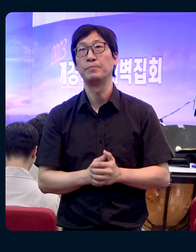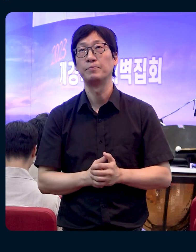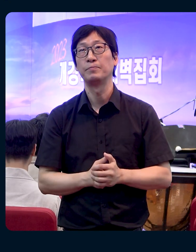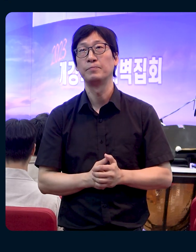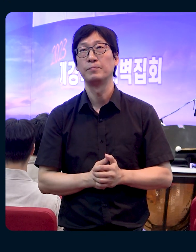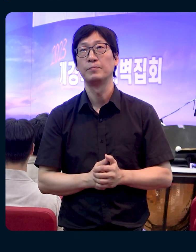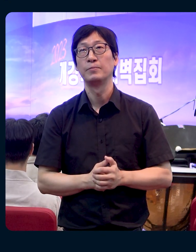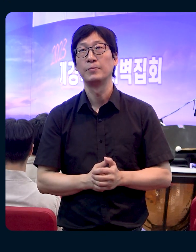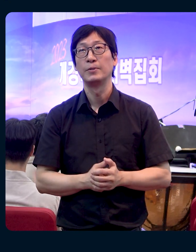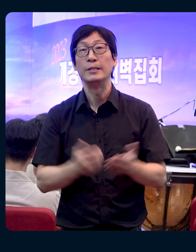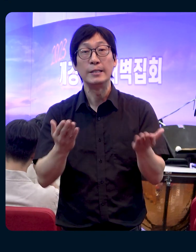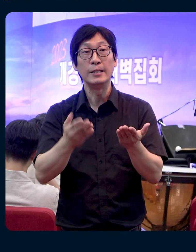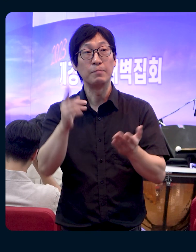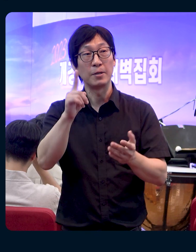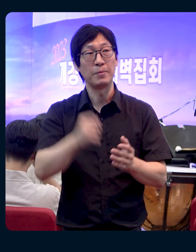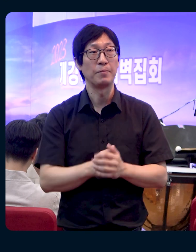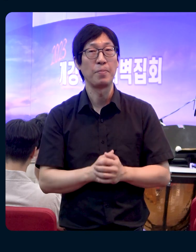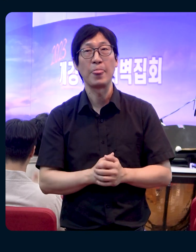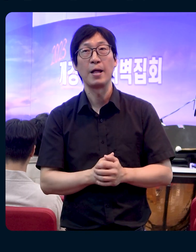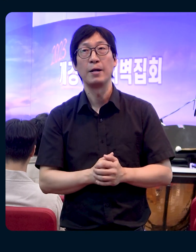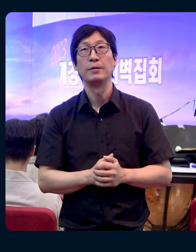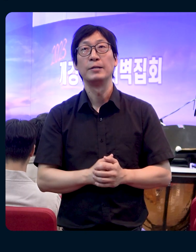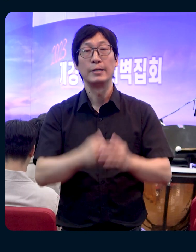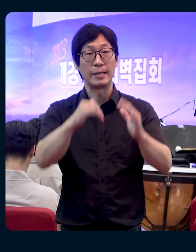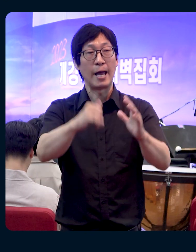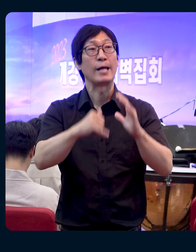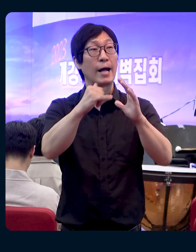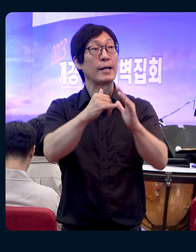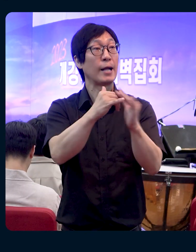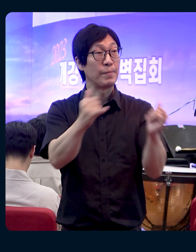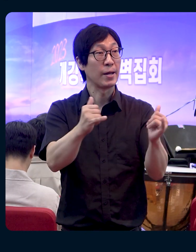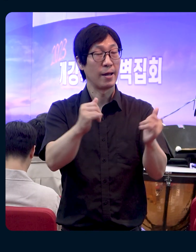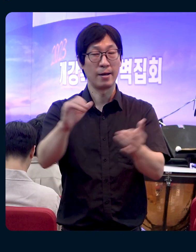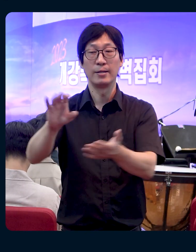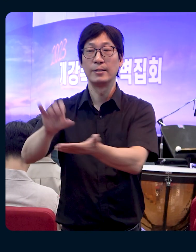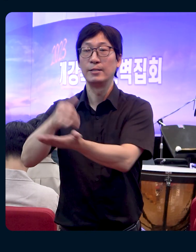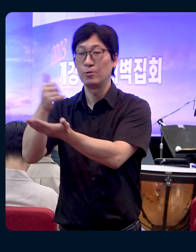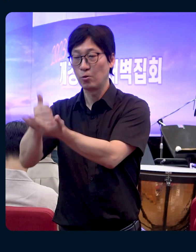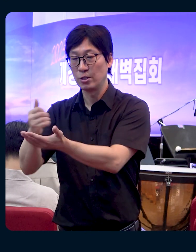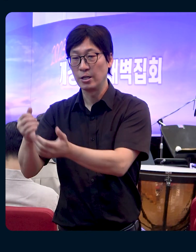끝이 아니죠. 세상 사람들에게 그리스도를 증거할 수 있는 통로.